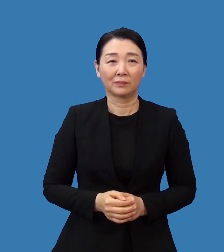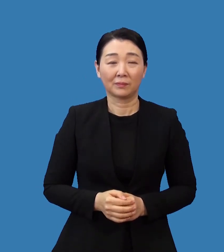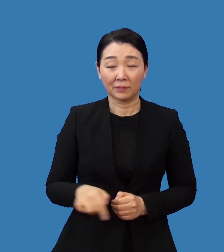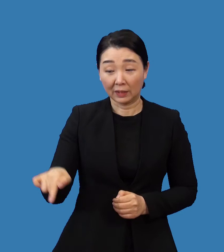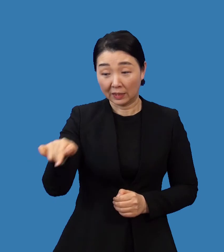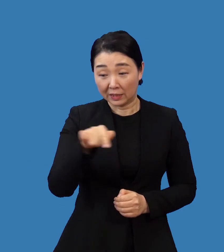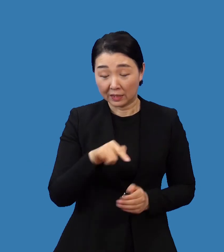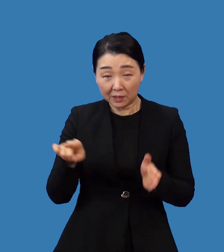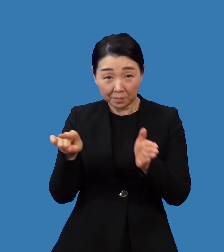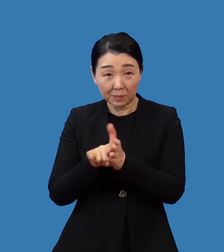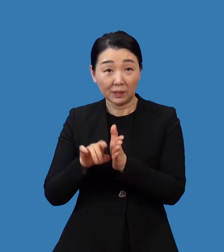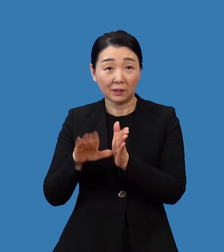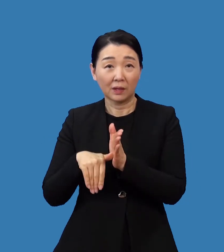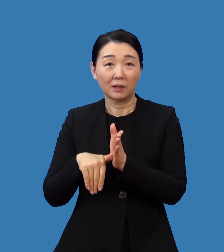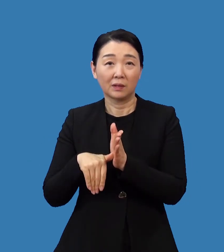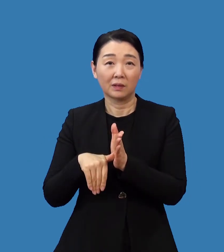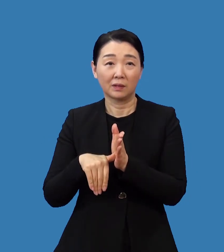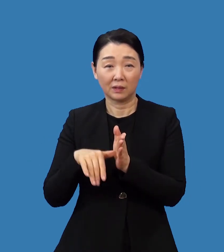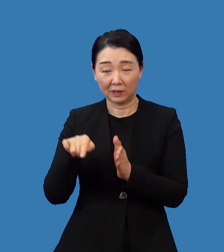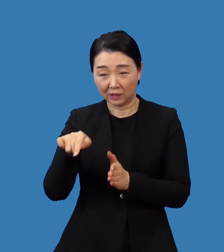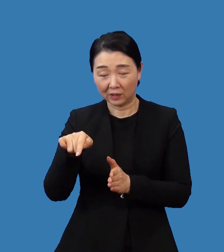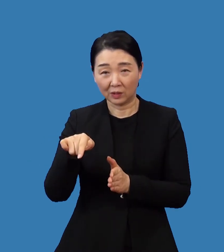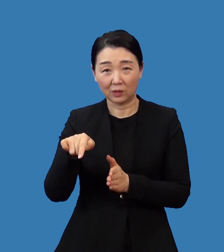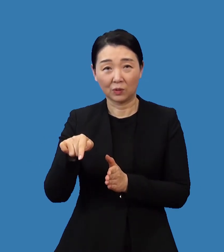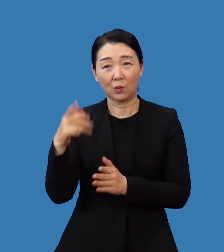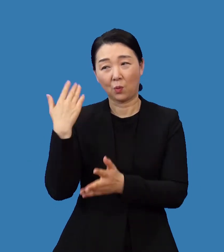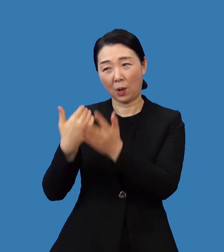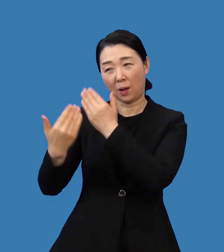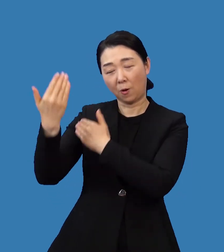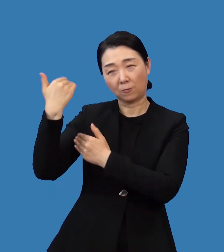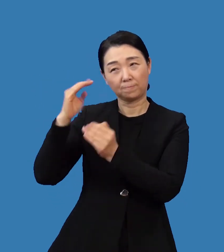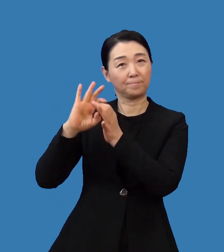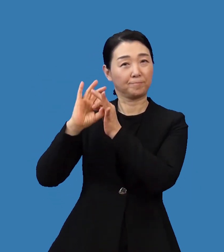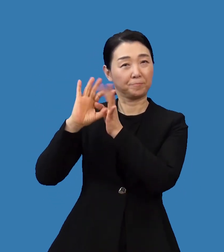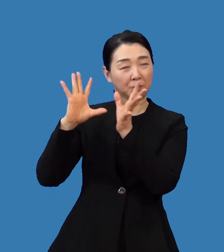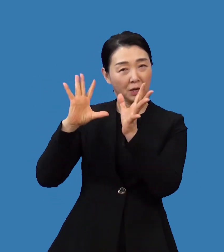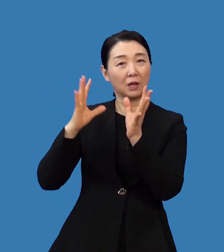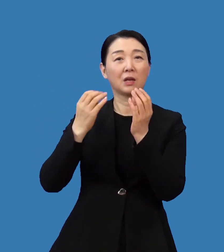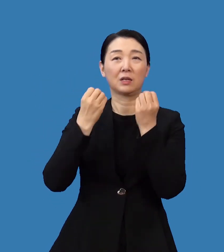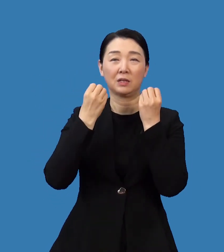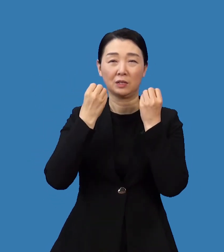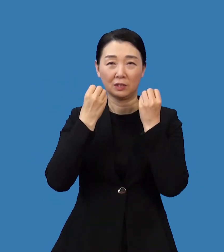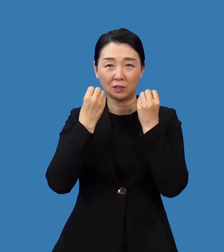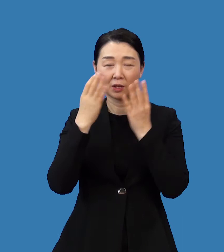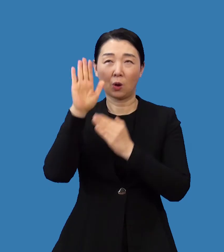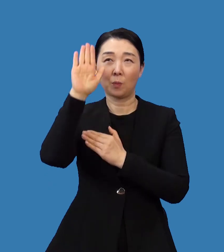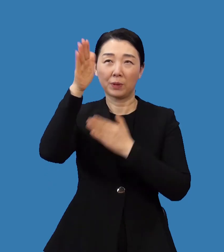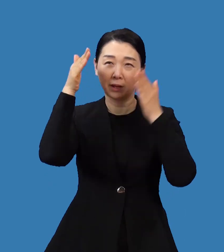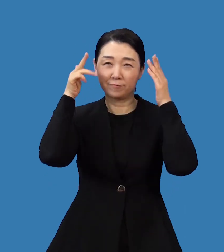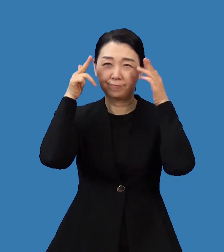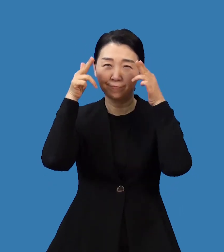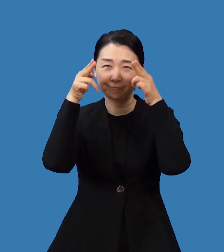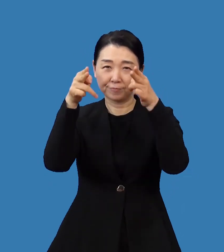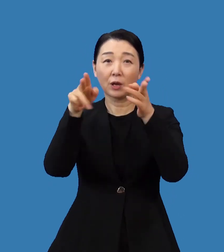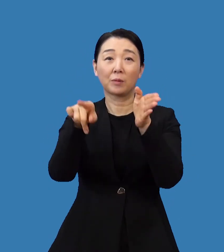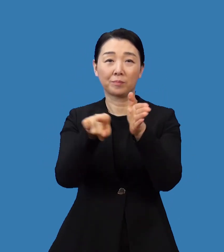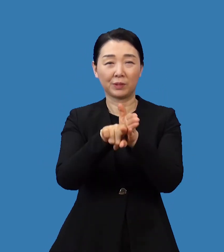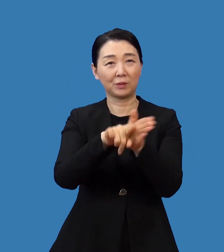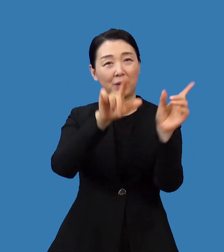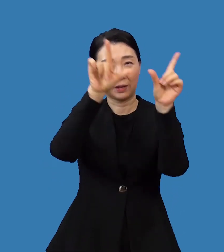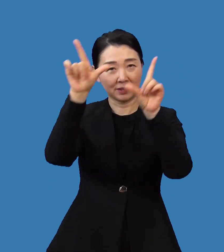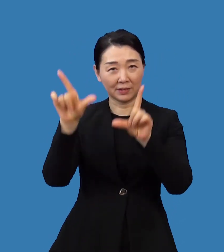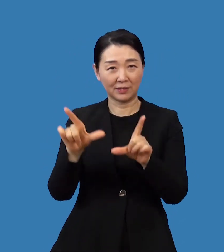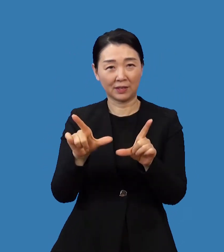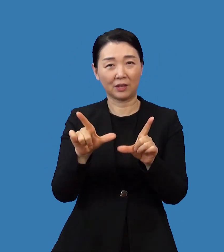그들이 믿는 순간 그들은 이제 과거를 떠나서 새로운 미래를 향한 믿음의